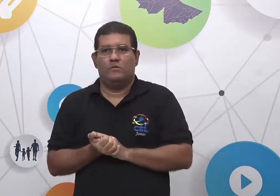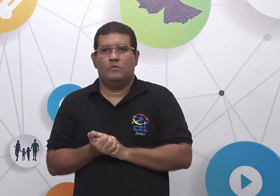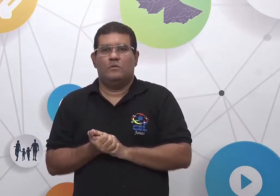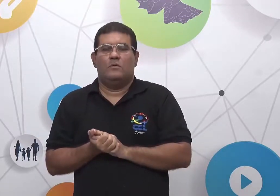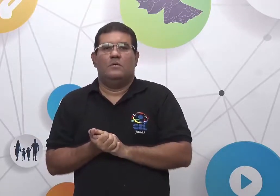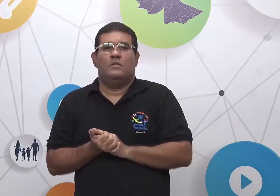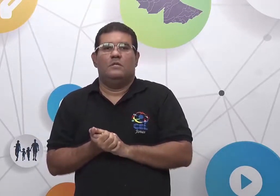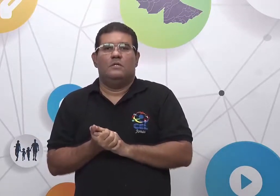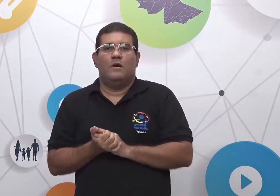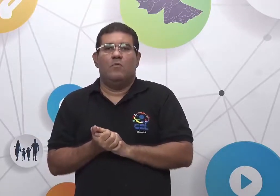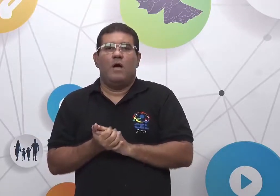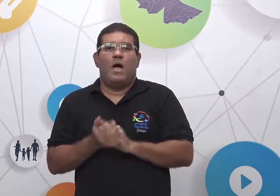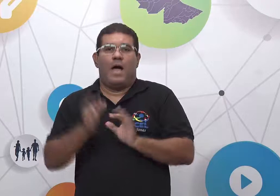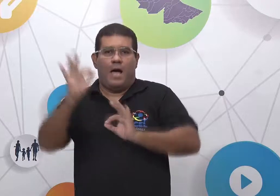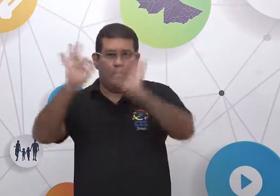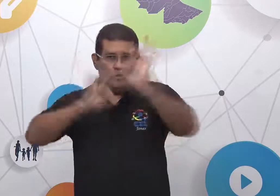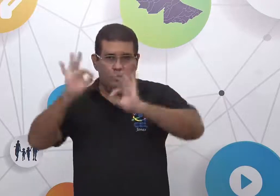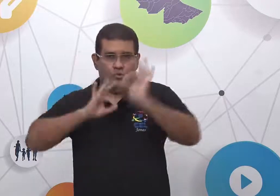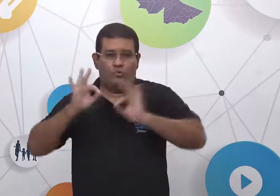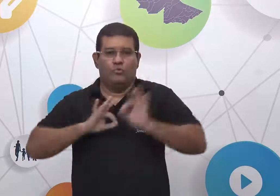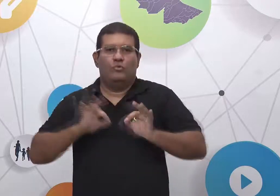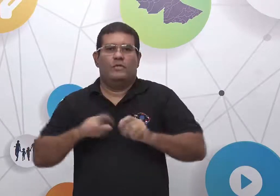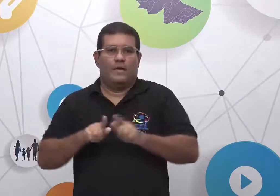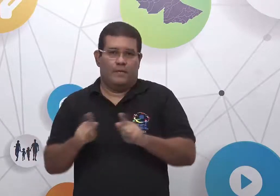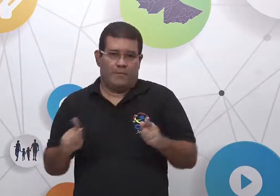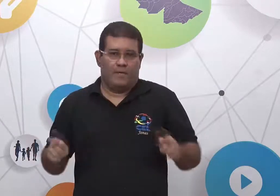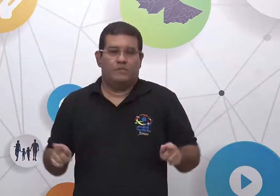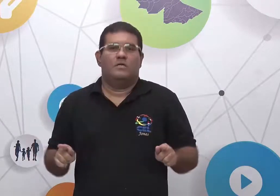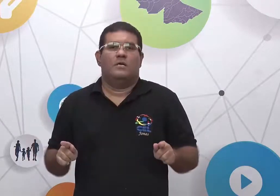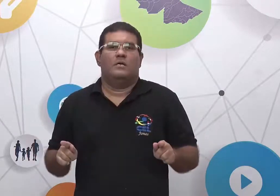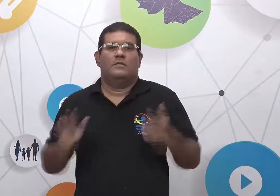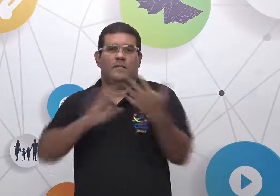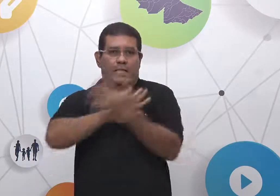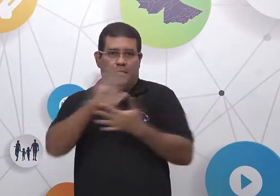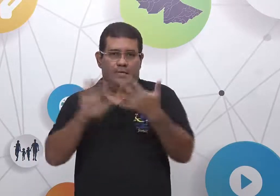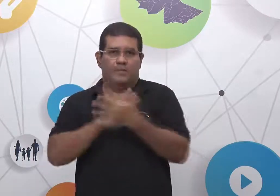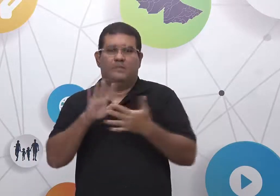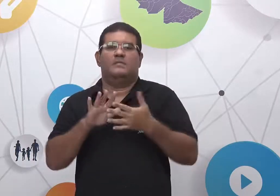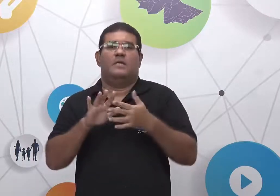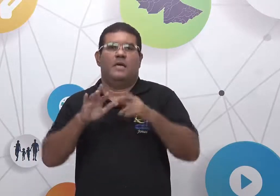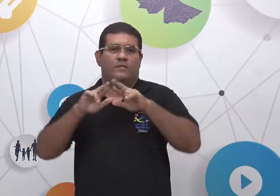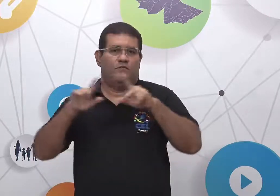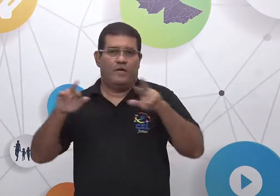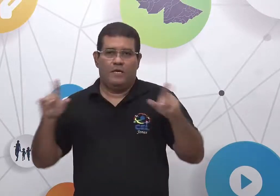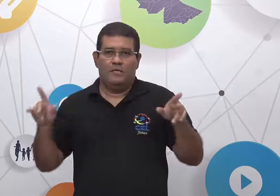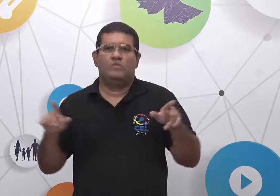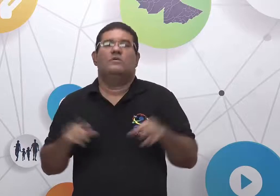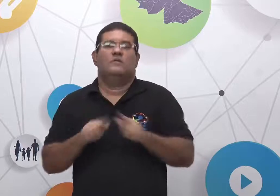20 então ao estrutura da gramática da libras é diferente